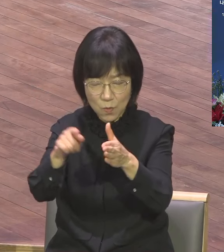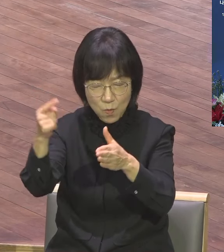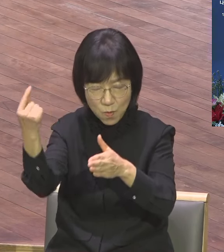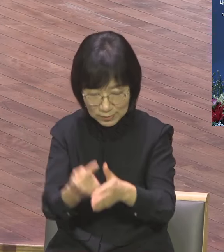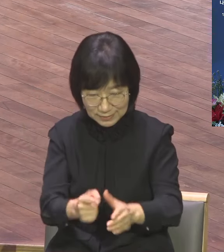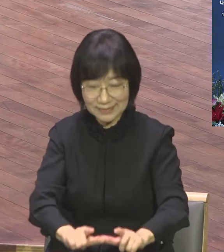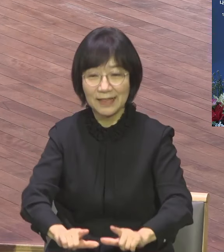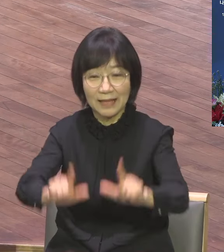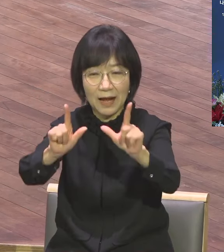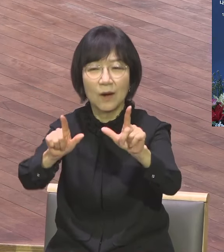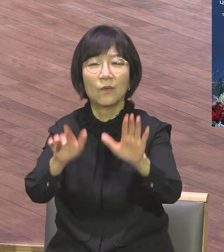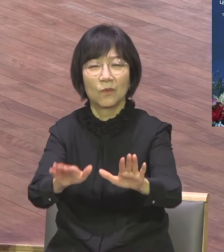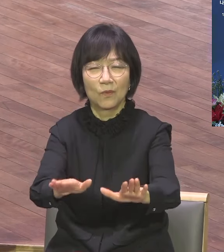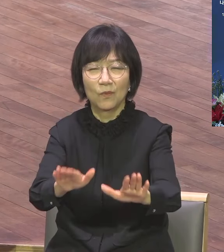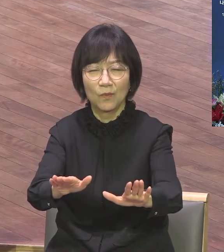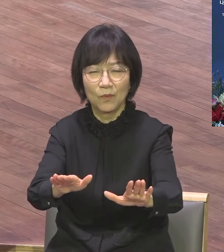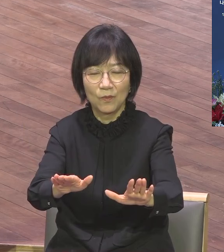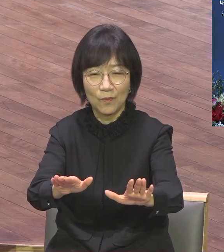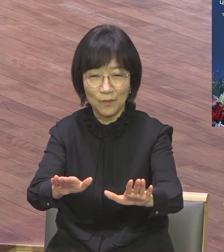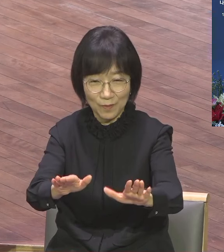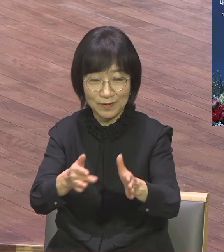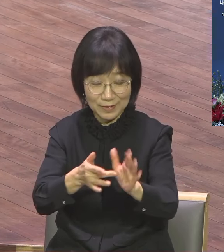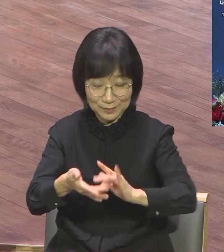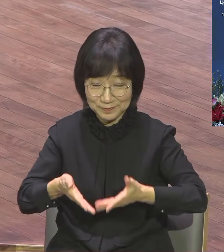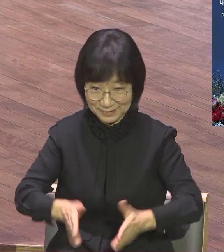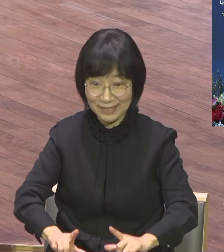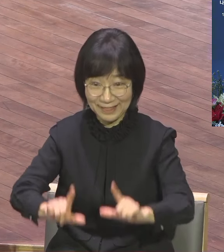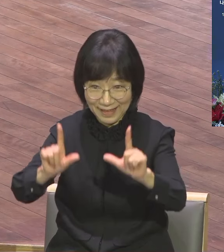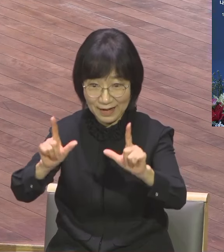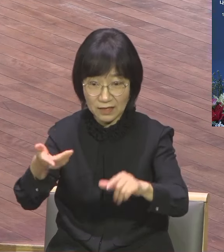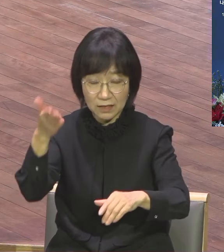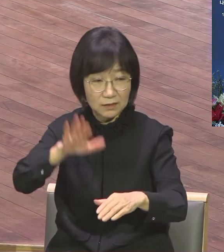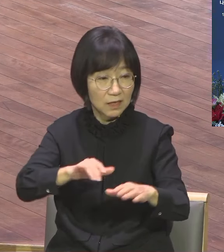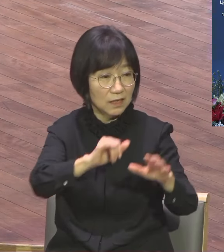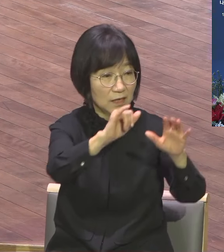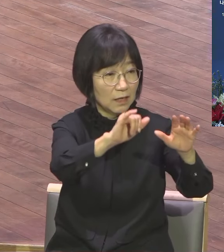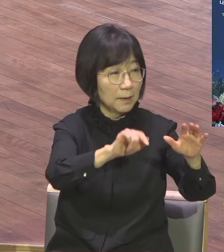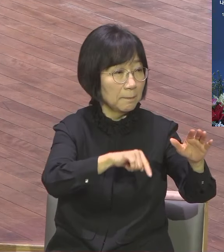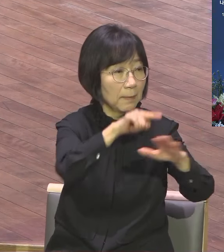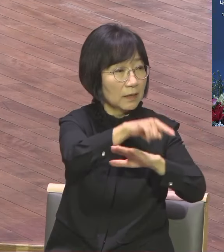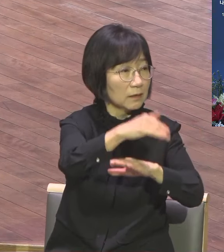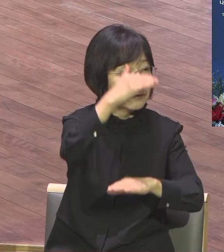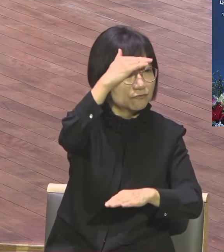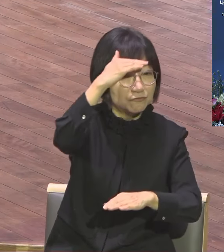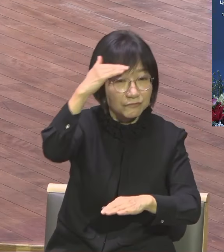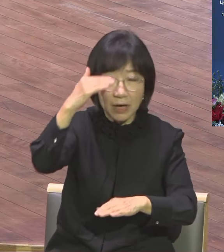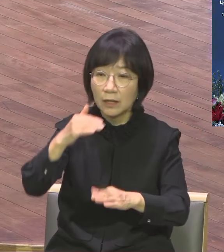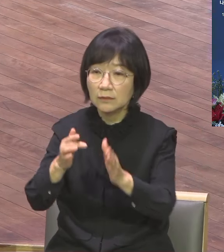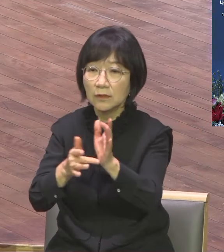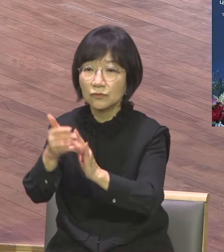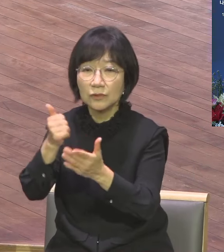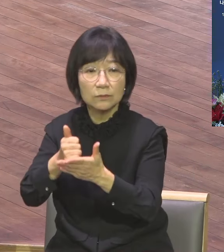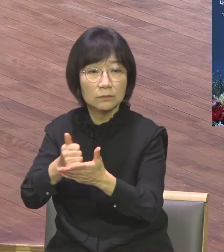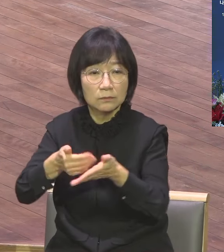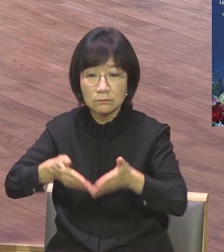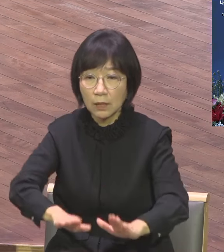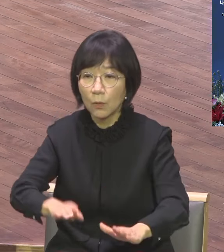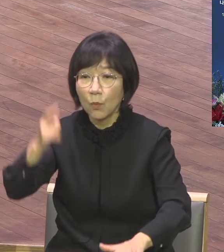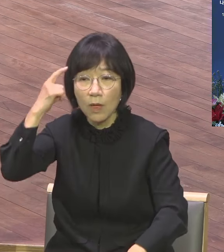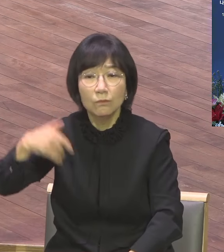그런데 이런 영적 본질을 눈을 씻고 볼래야 볼 수도 없는 지금 시대가 되어버렸어요. 참